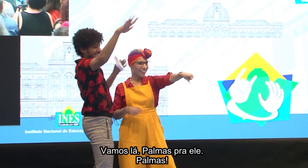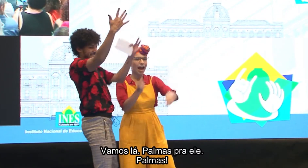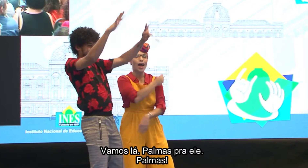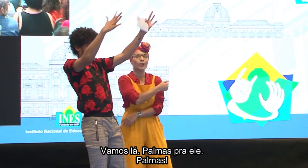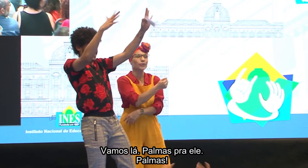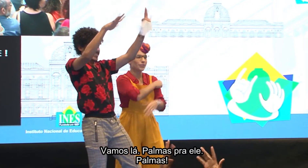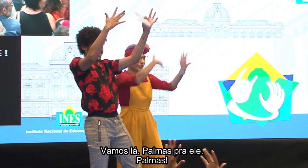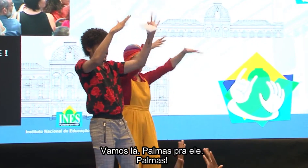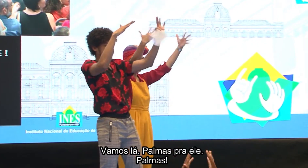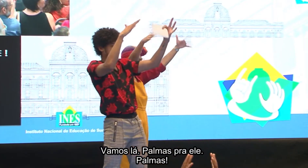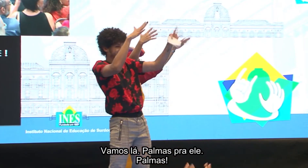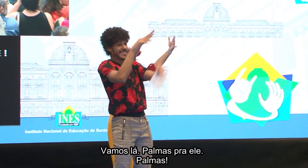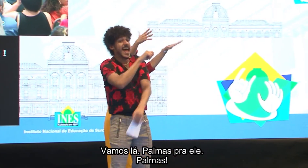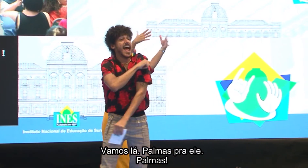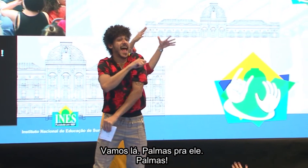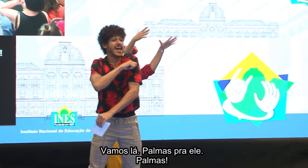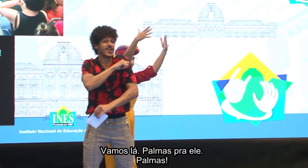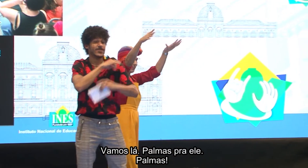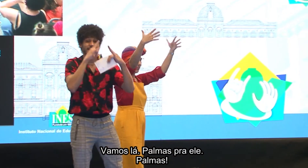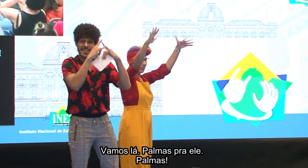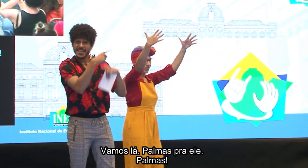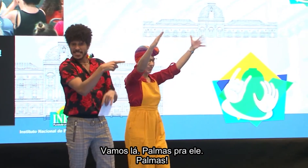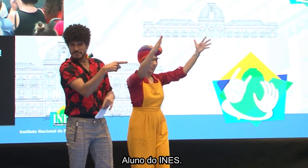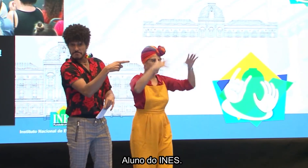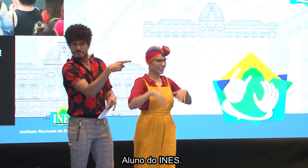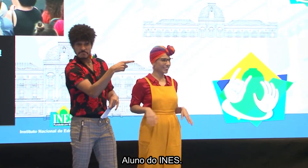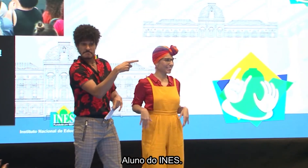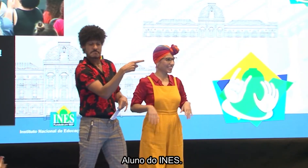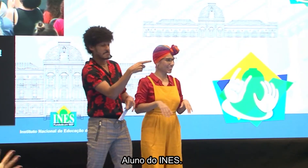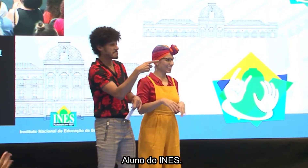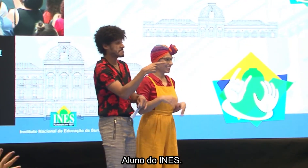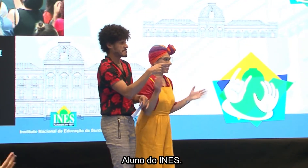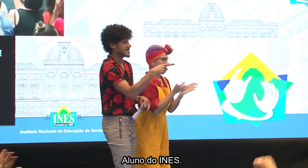Vamos lá, palmas para ele. Palmas. Aluno do Ines.